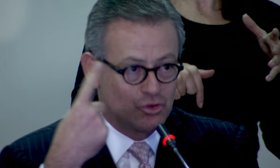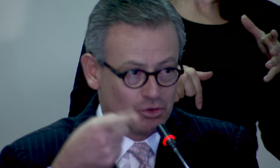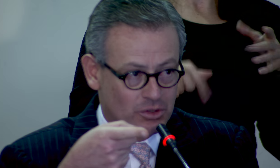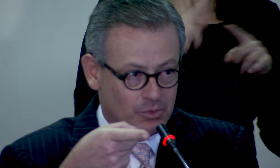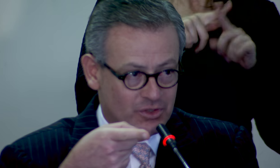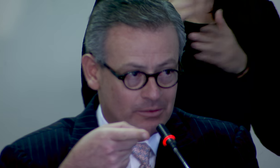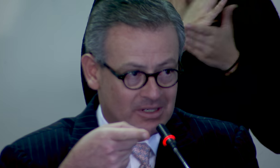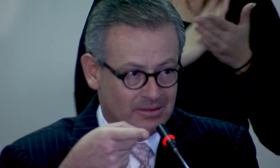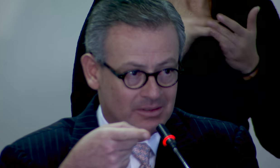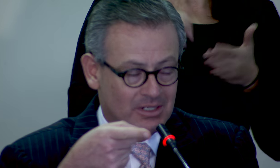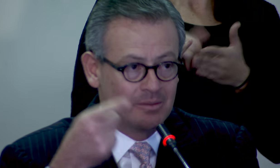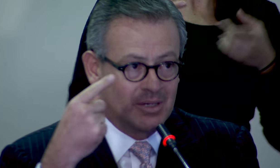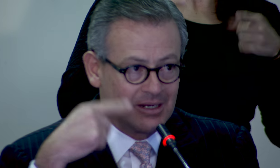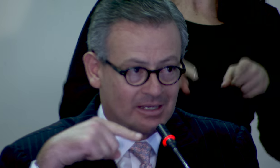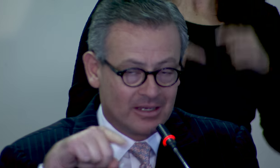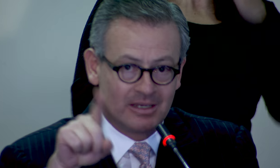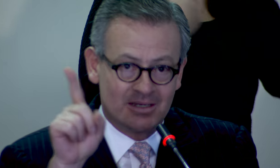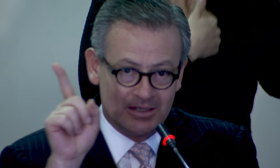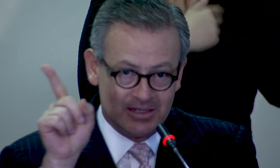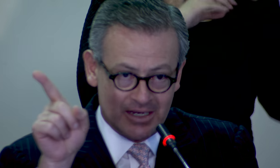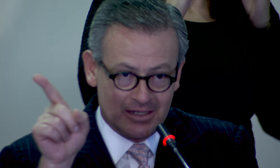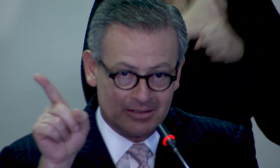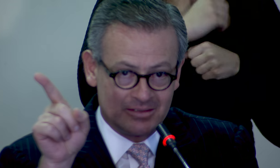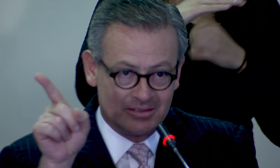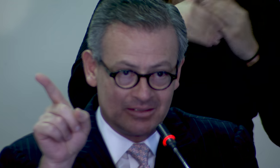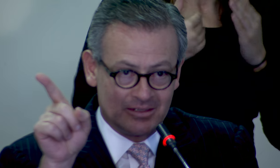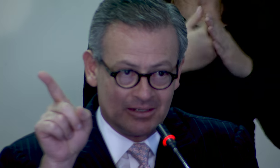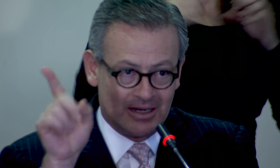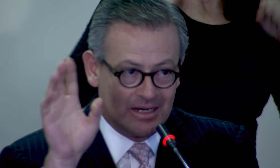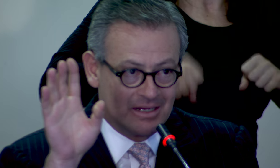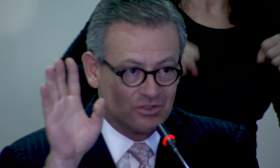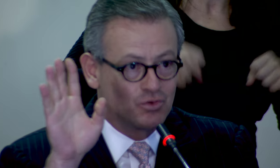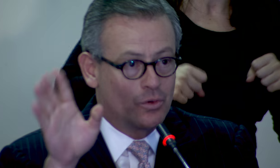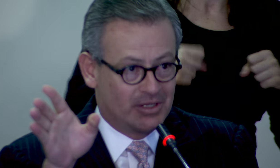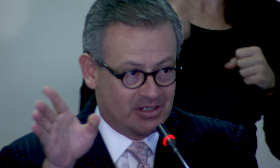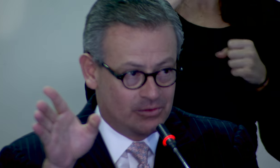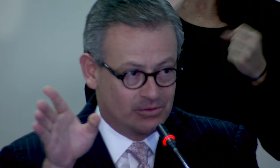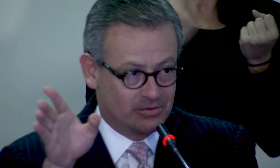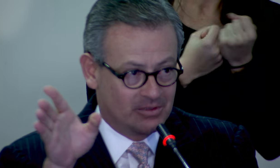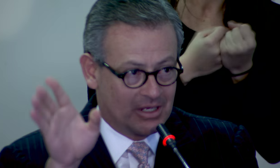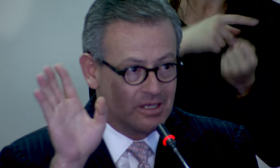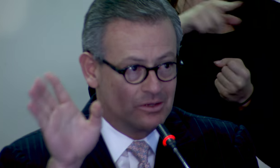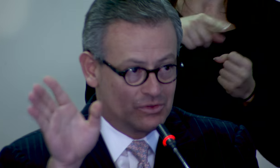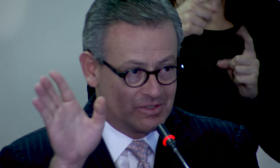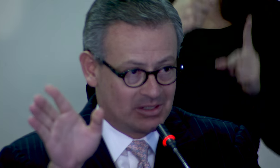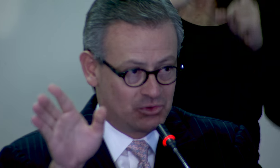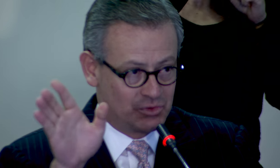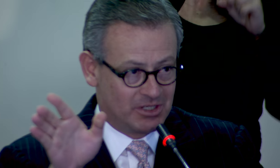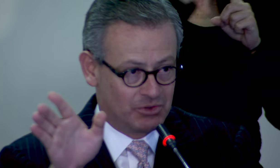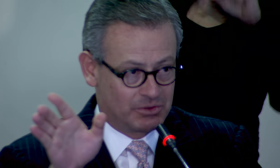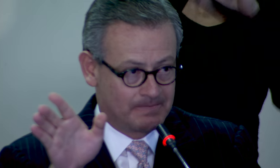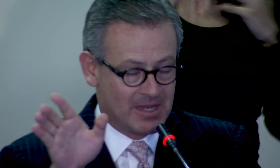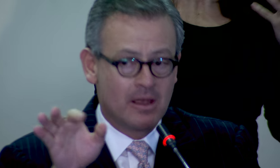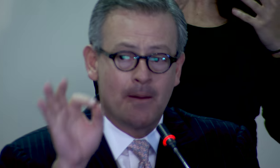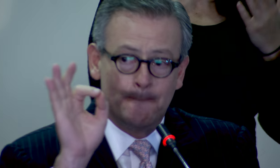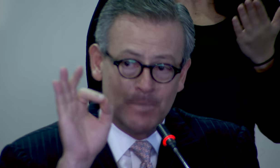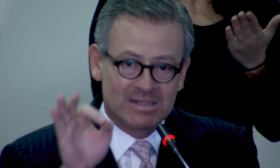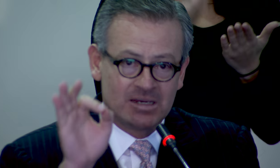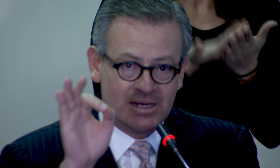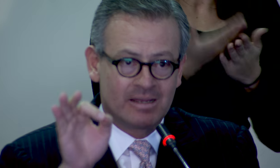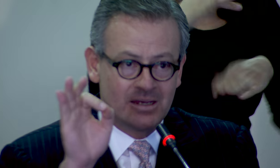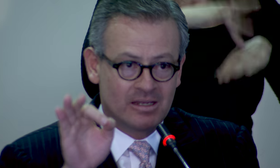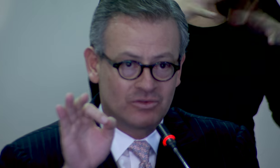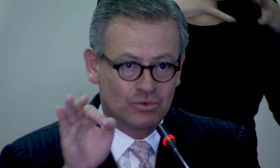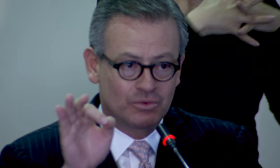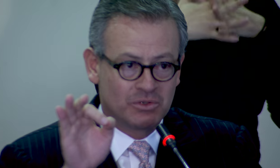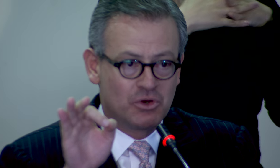hecho todo lo posible para que lleguen a su objetivo, que es los Estados Unidos. Más